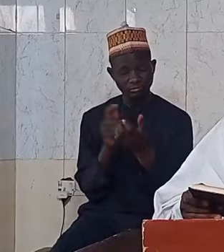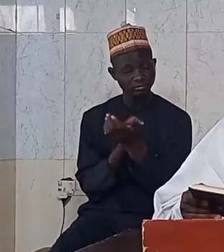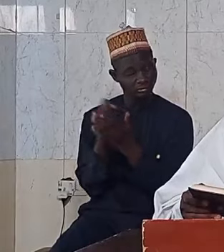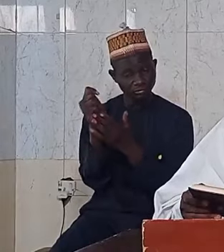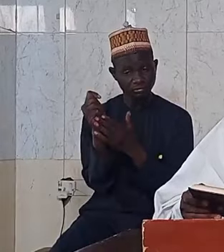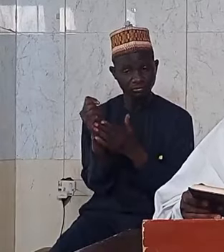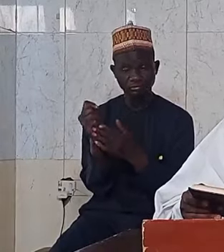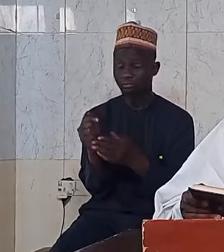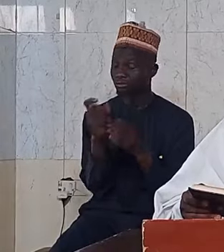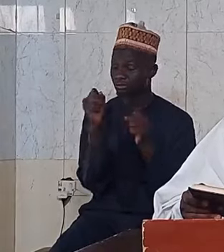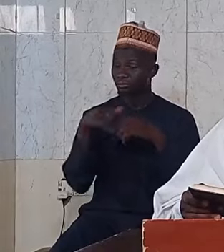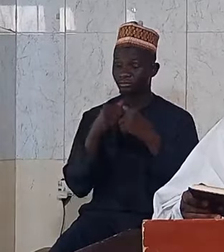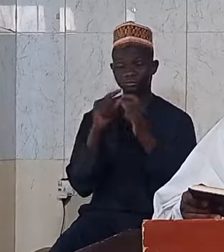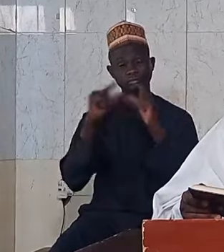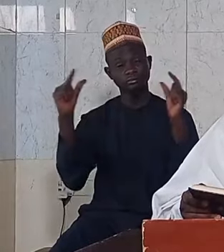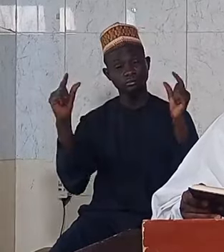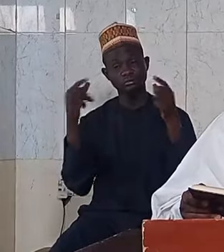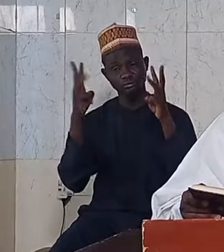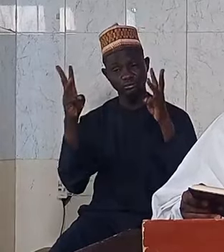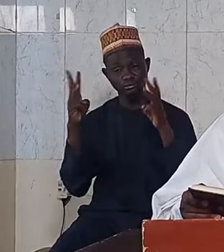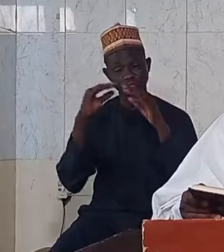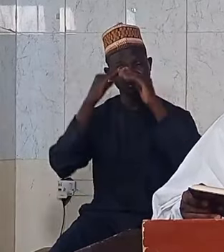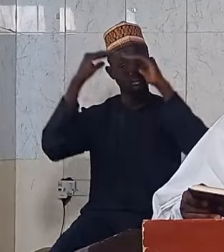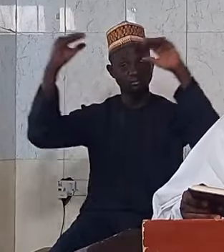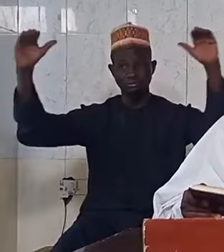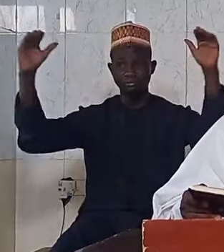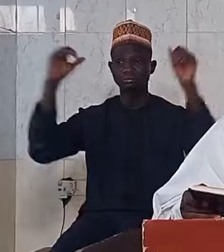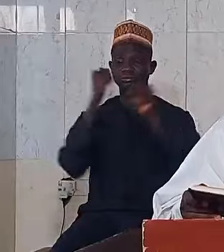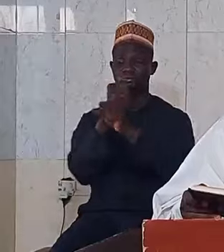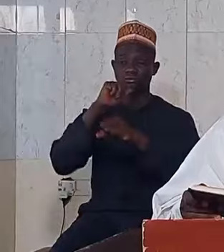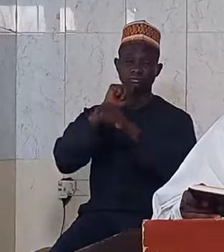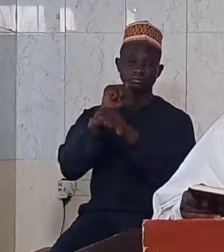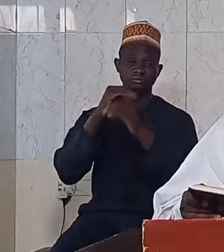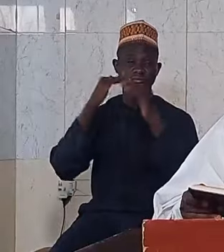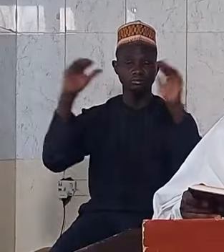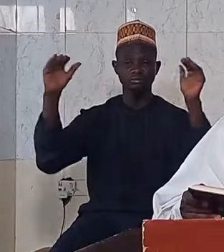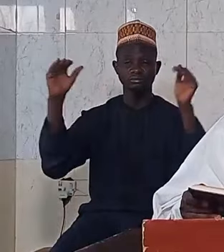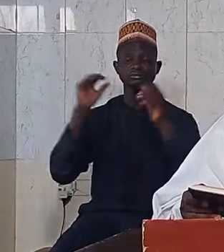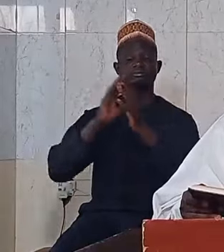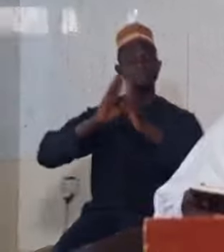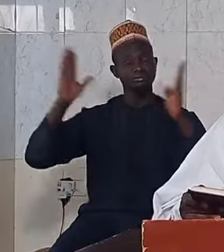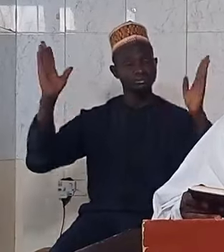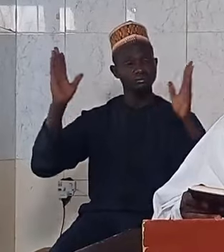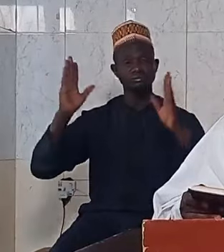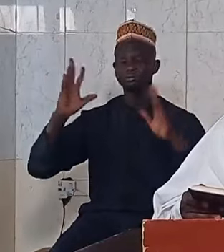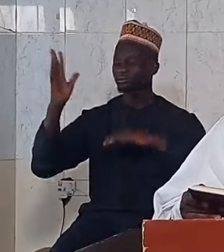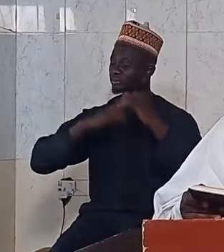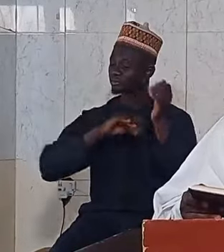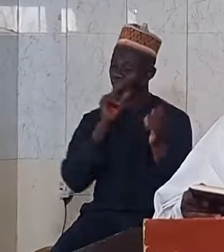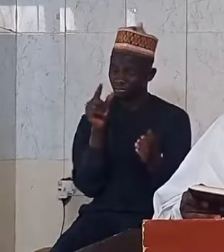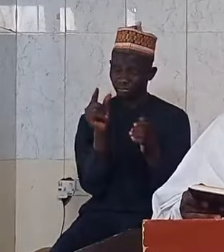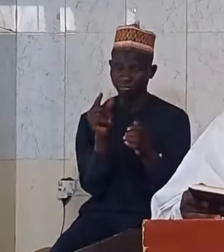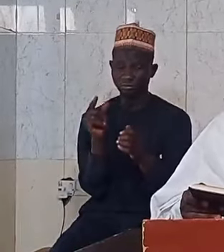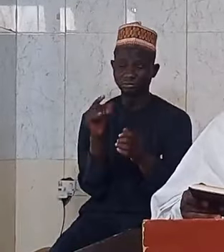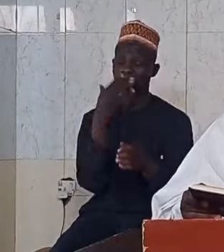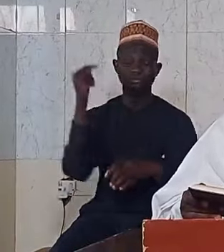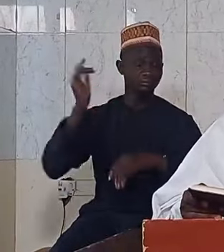نن غرغودن دي جريد انت غرغودن نسبتا gurgudan girmanta komai kankantarta